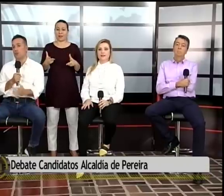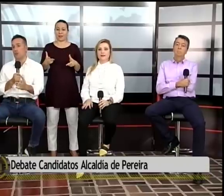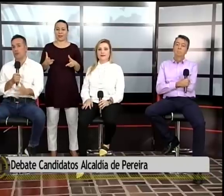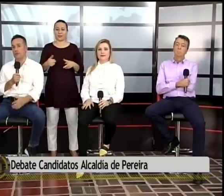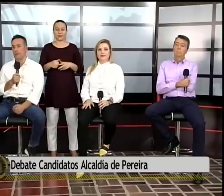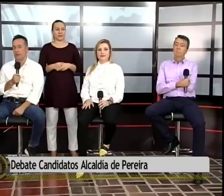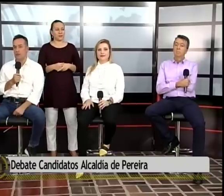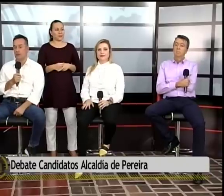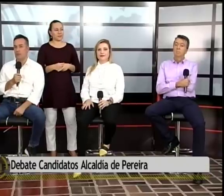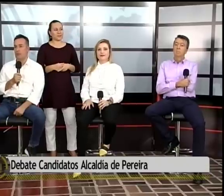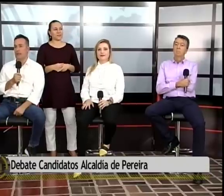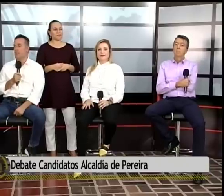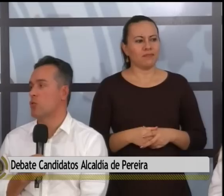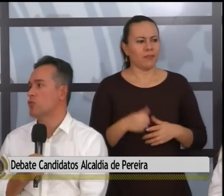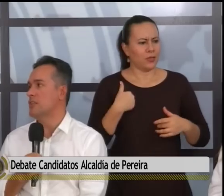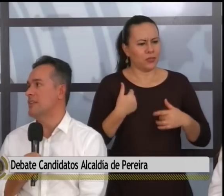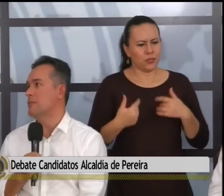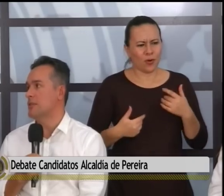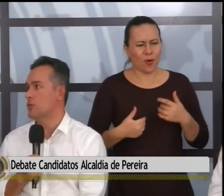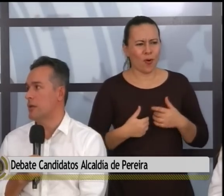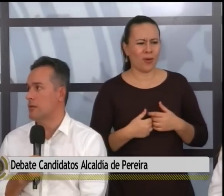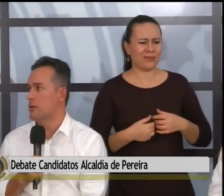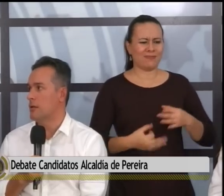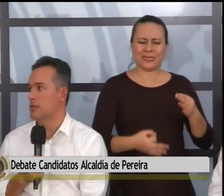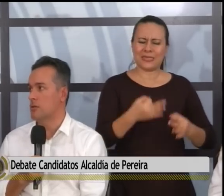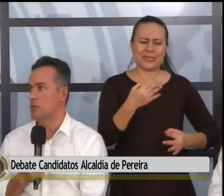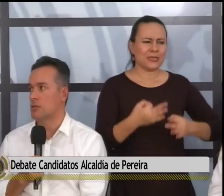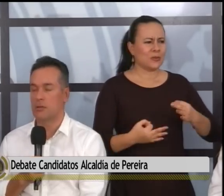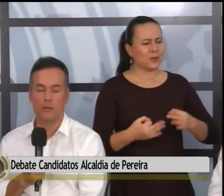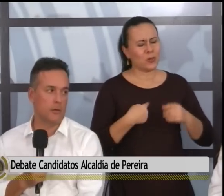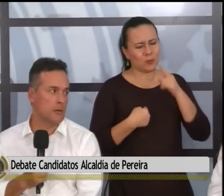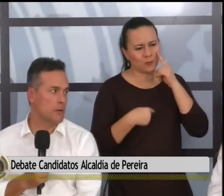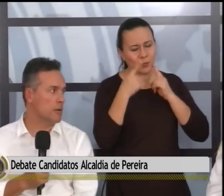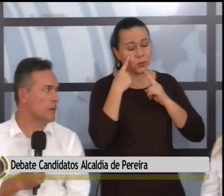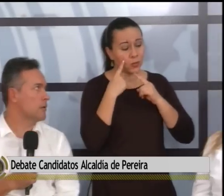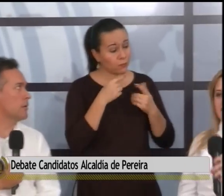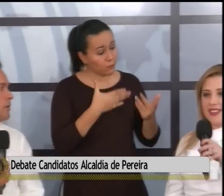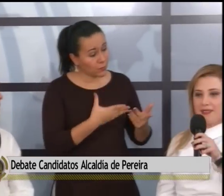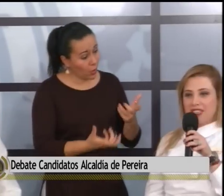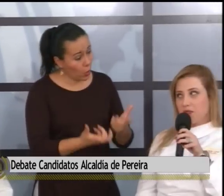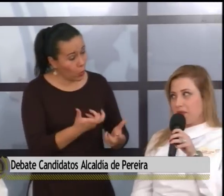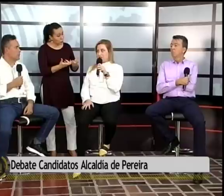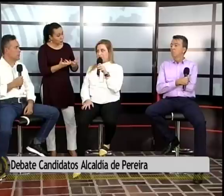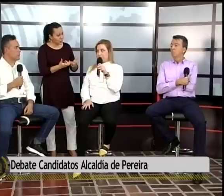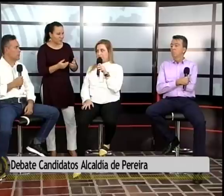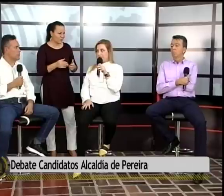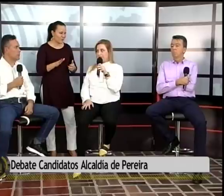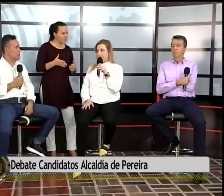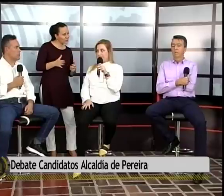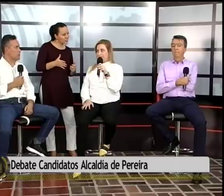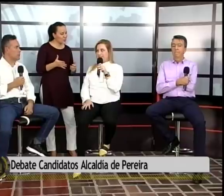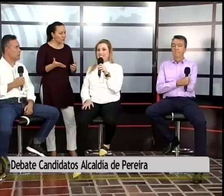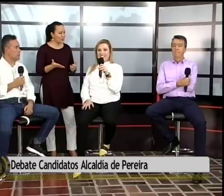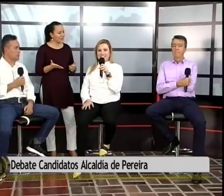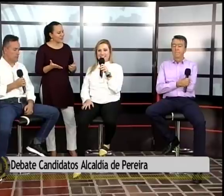Ah, yo soy muy susceptible, las injusticias me hacen llorar. Ya. ¿Doctora Carolina cocina? Más o menos.